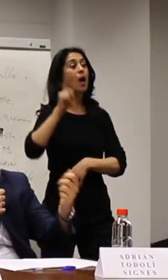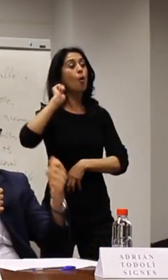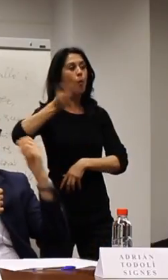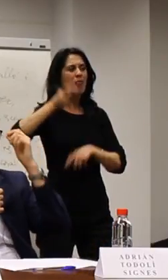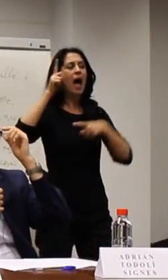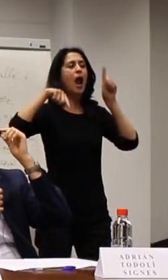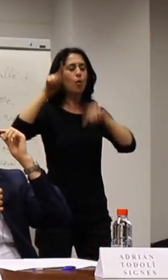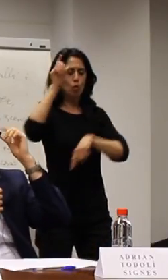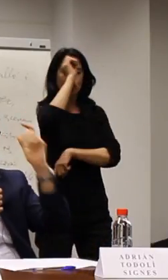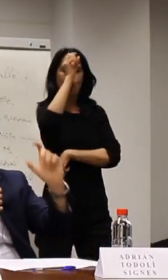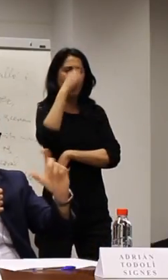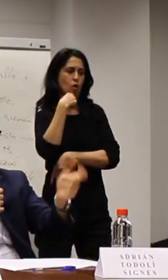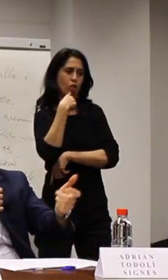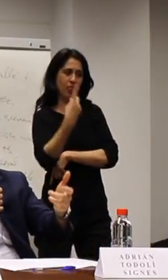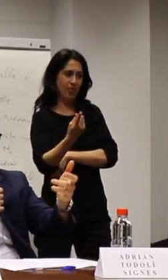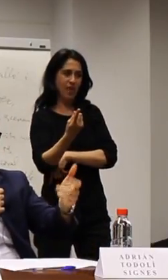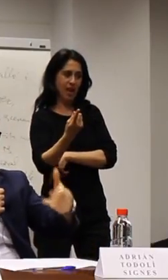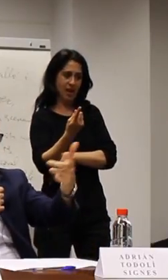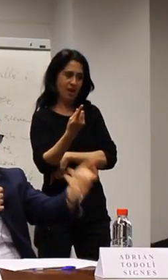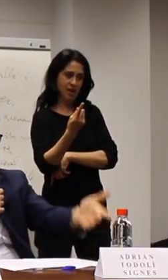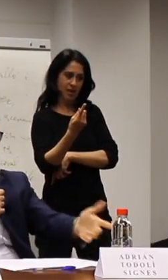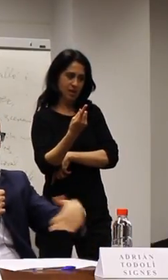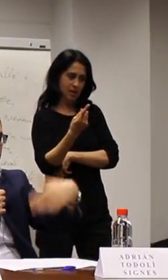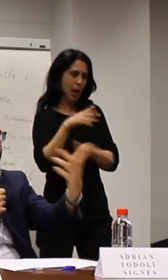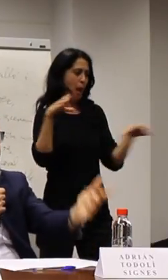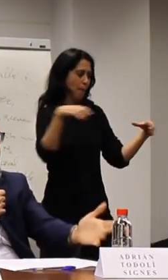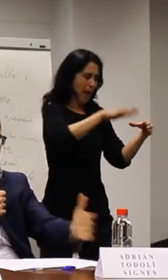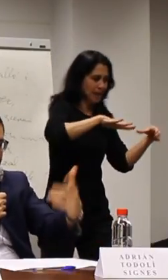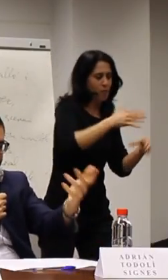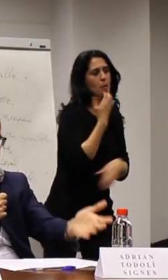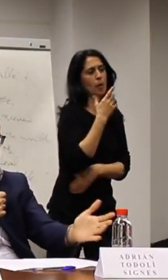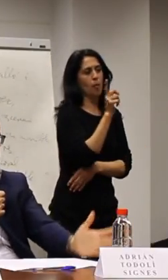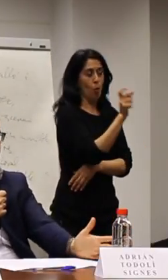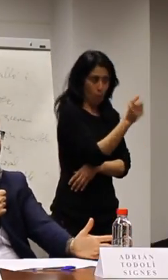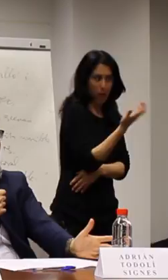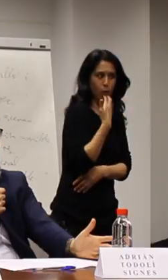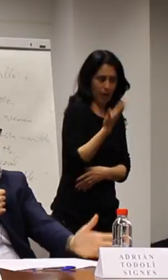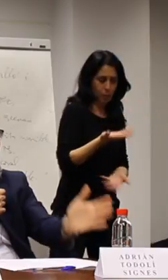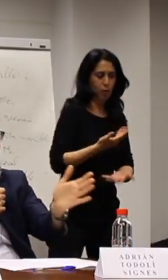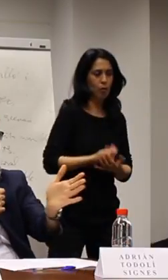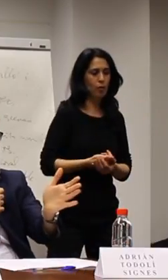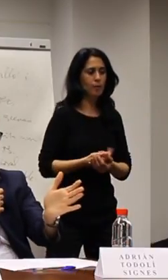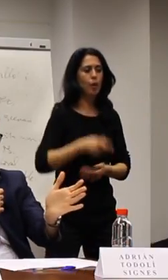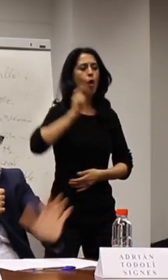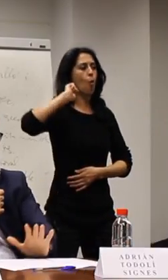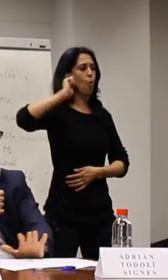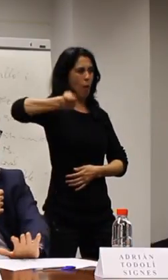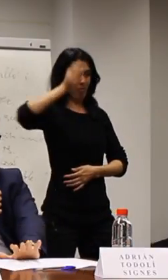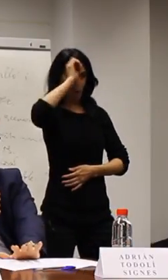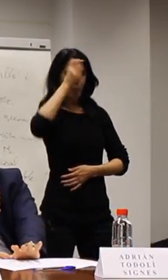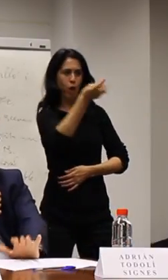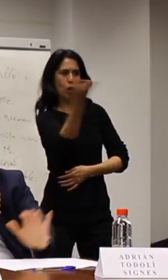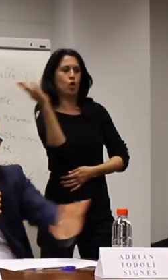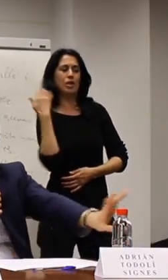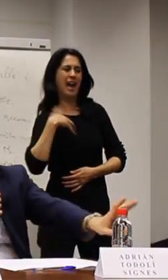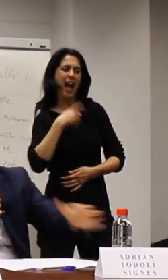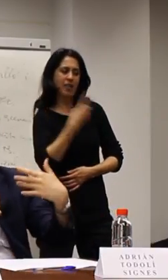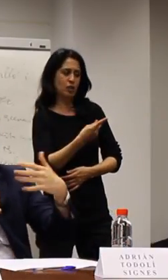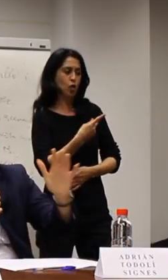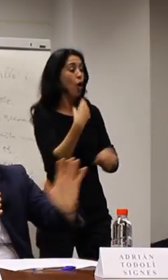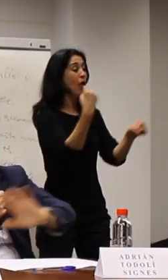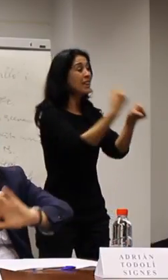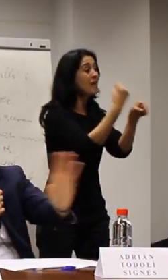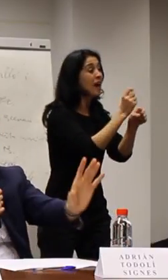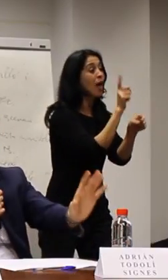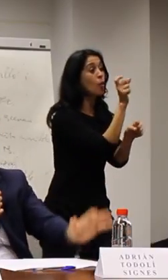que en muchos de estos casos, en plataformas como Uber, por ejemplo, que los trabajadores son laborales. Lo dicen las